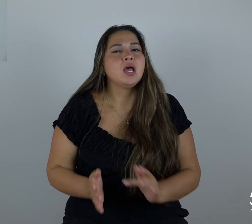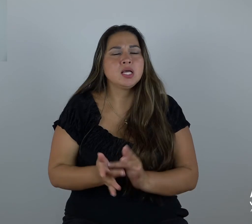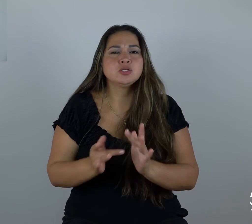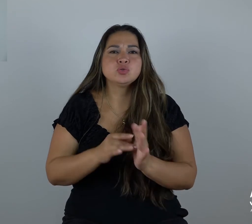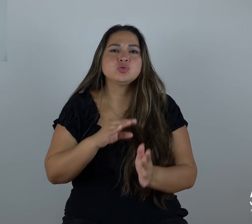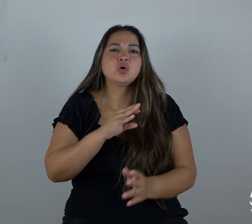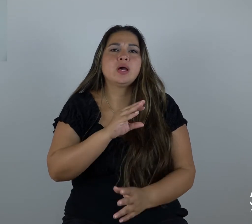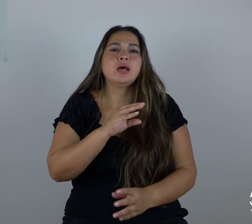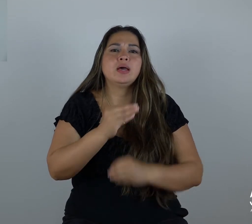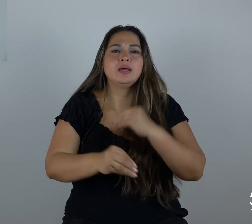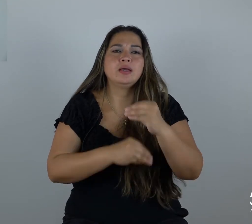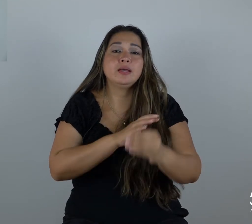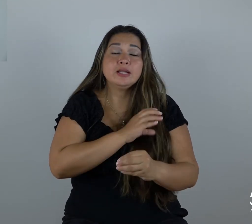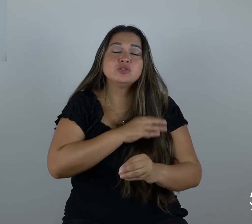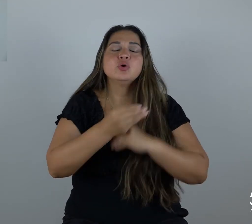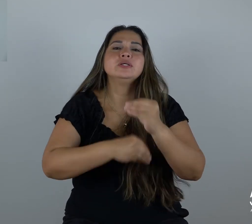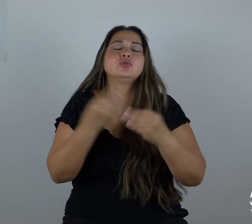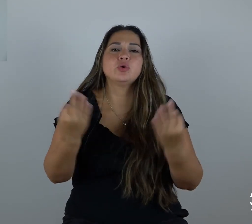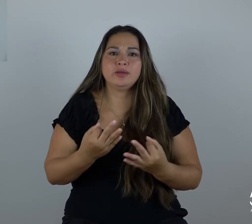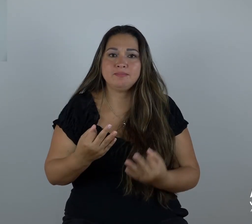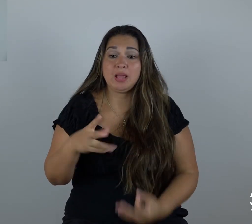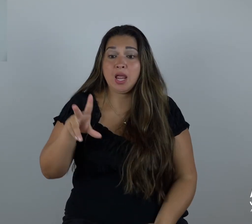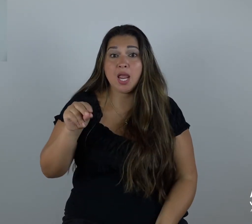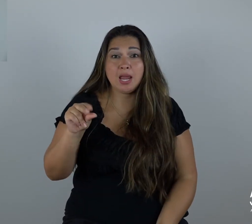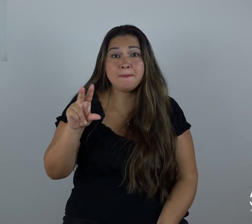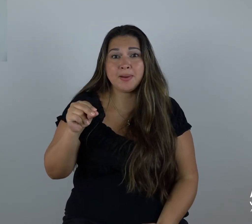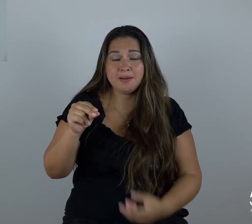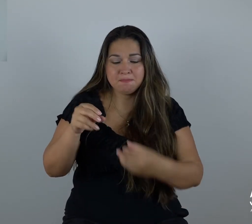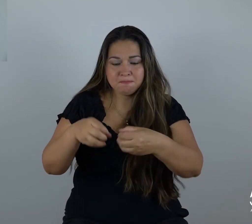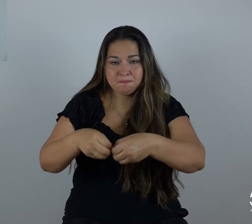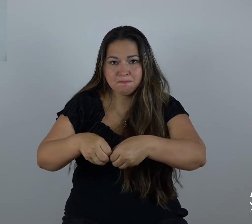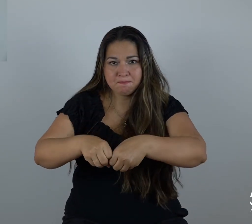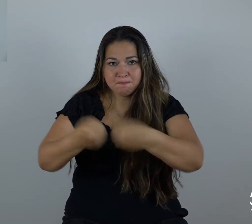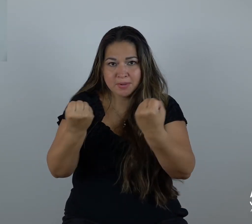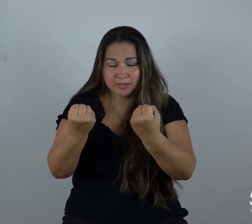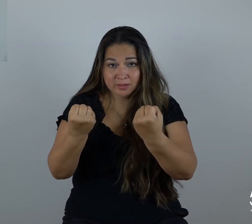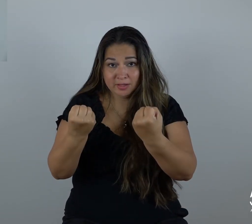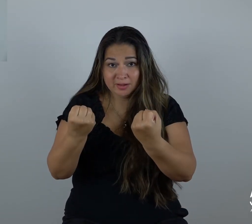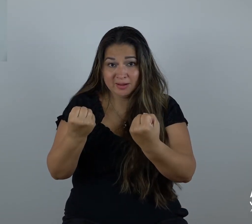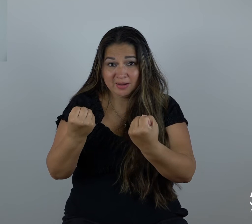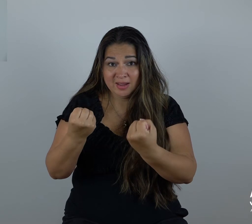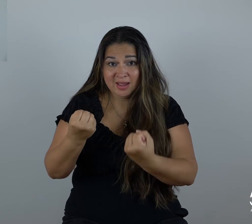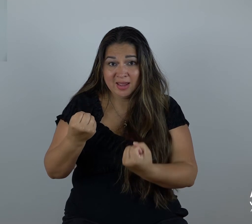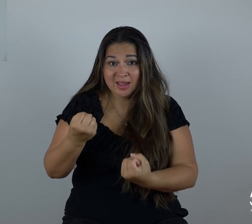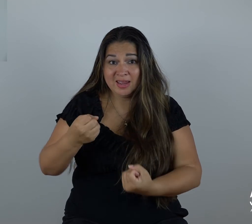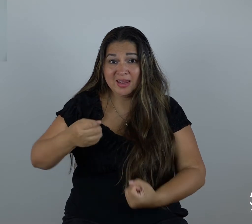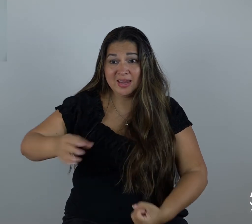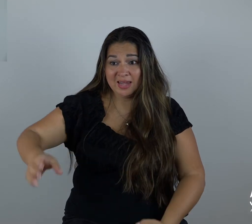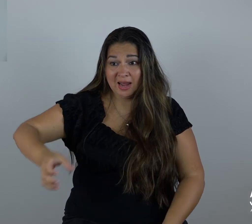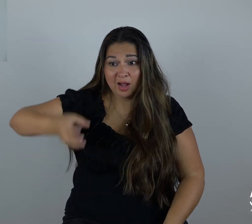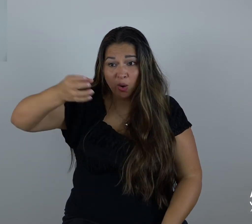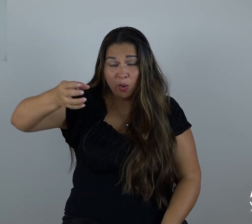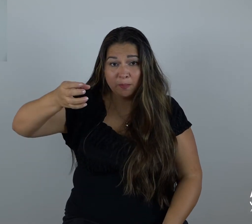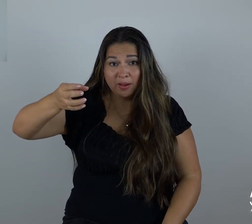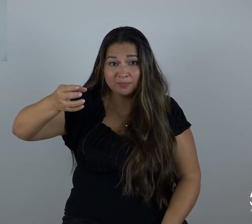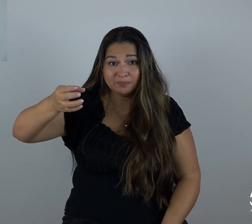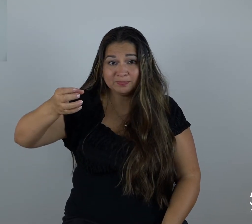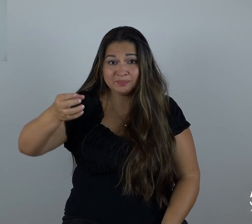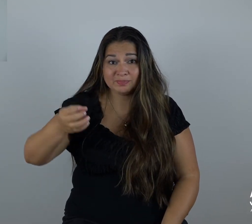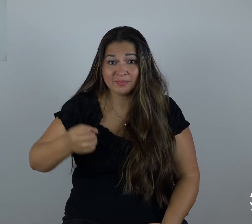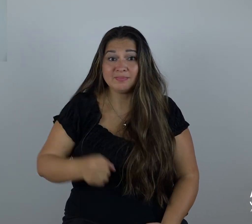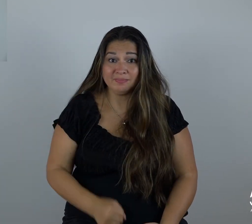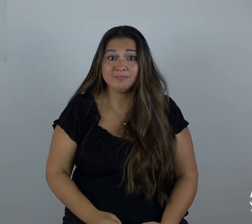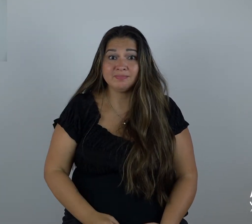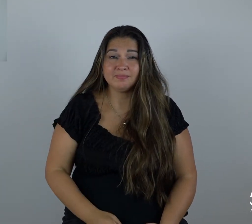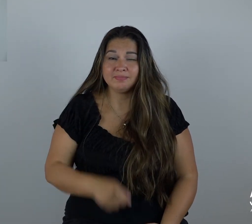partir el pan y beber la copa y menciona una palabra, el apóstol Pablo